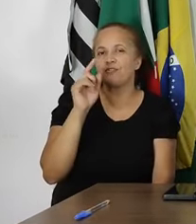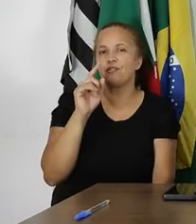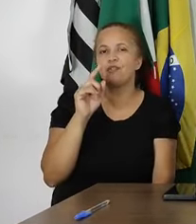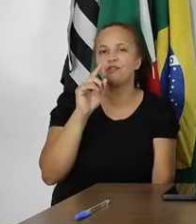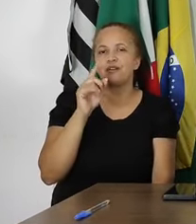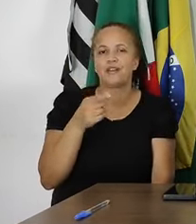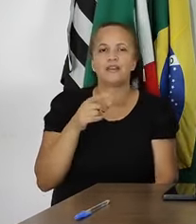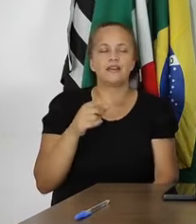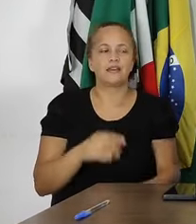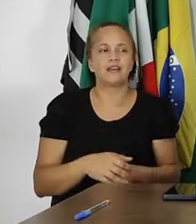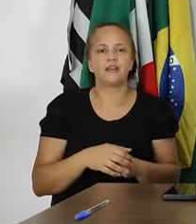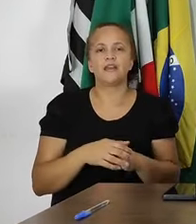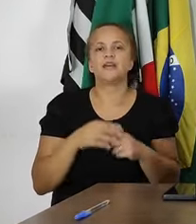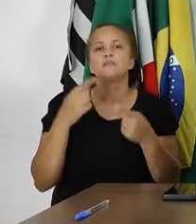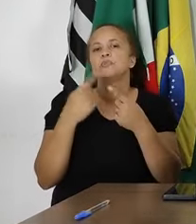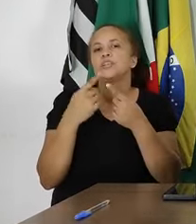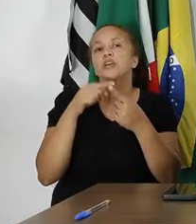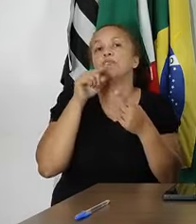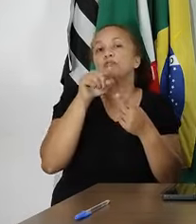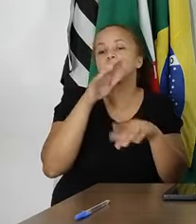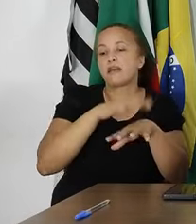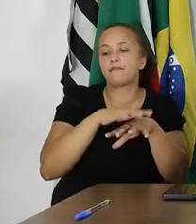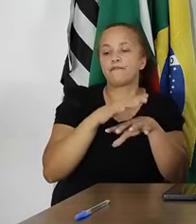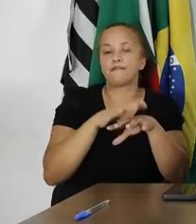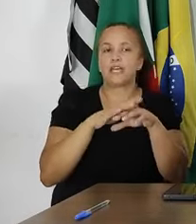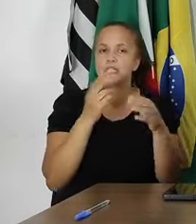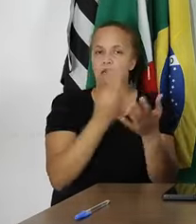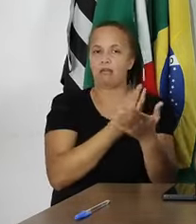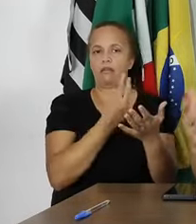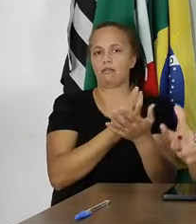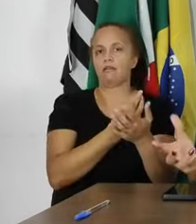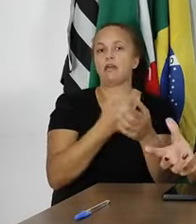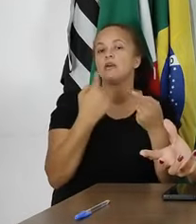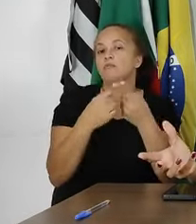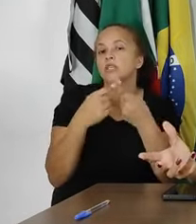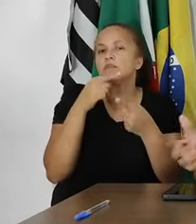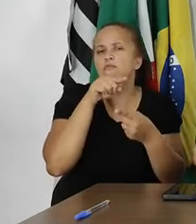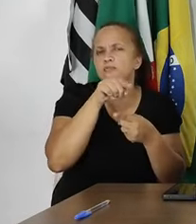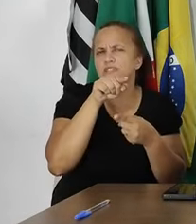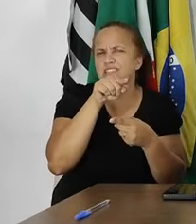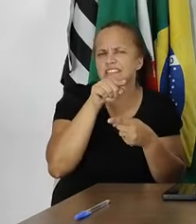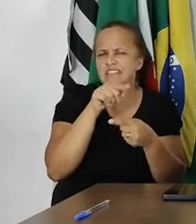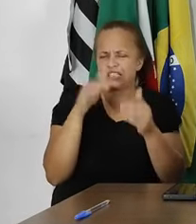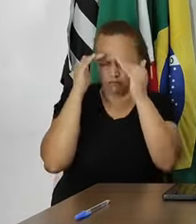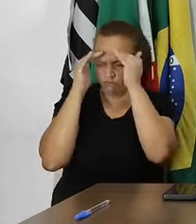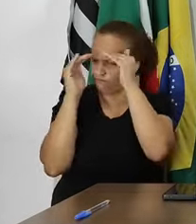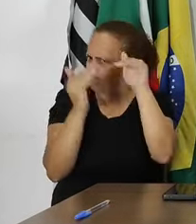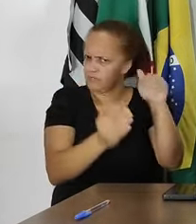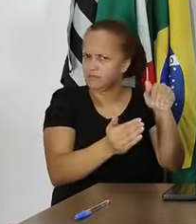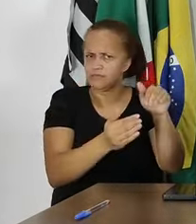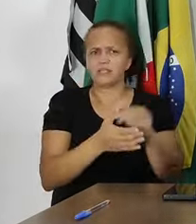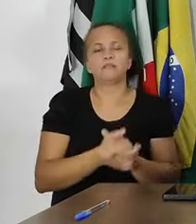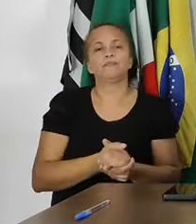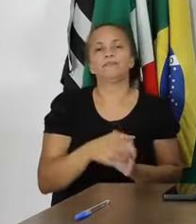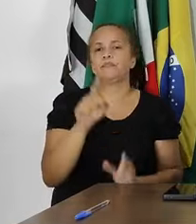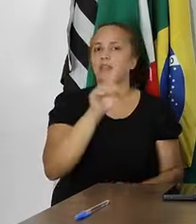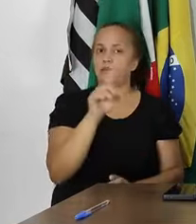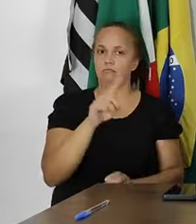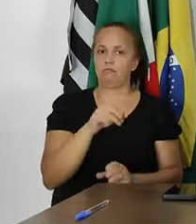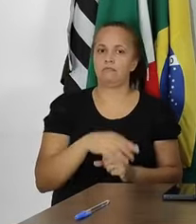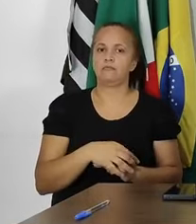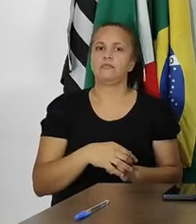da palavra. Não sejam consequências de desconsiderar aquilo que é a verdade para nós, que